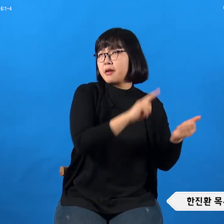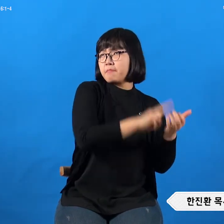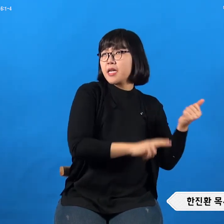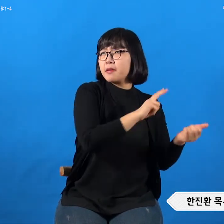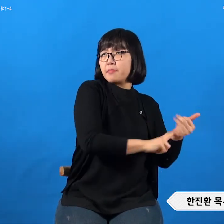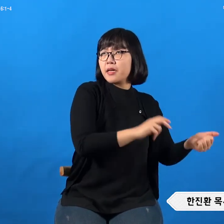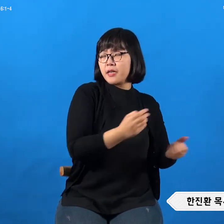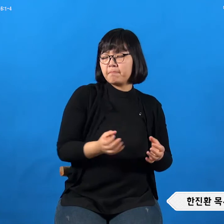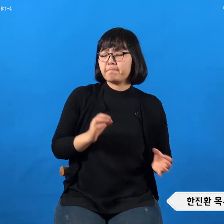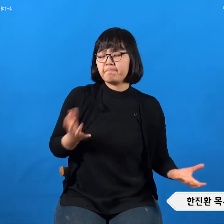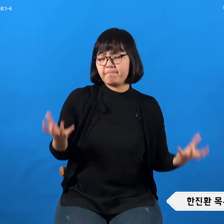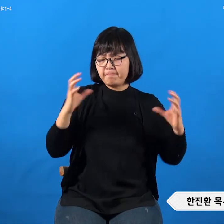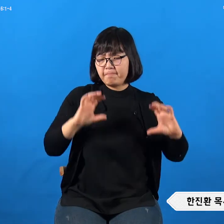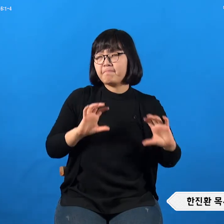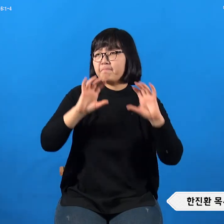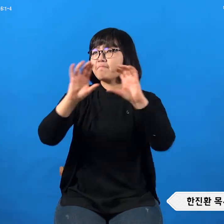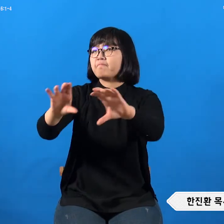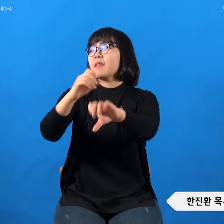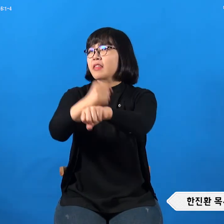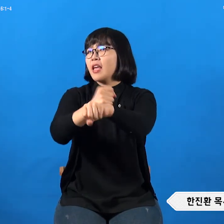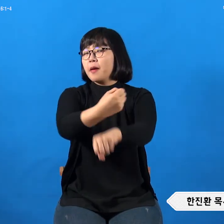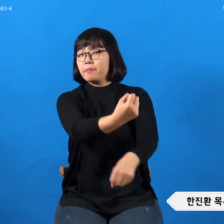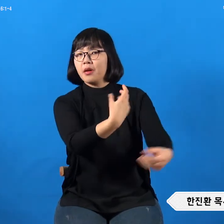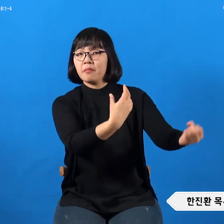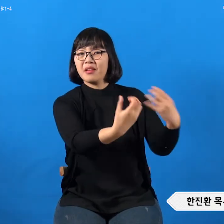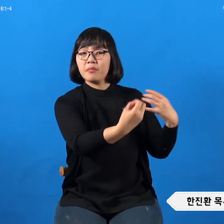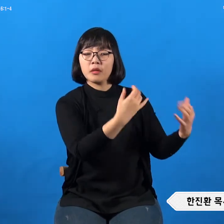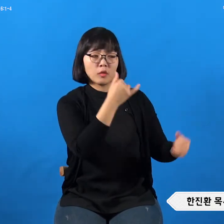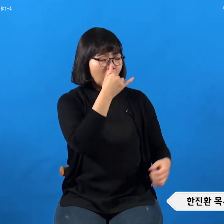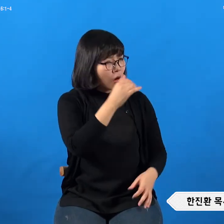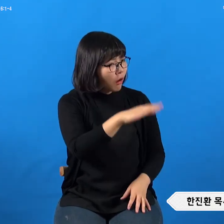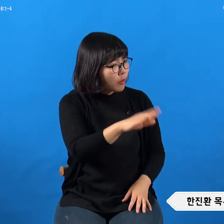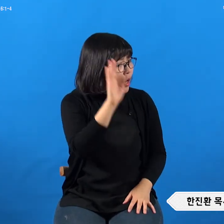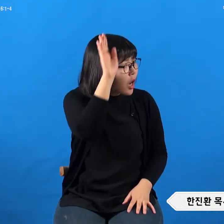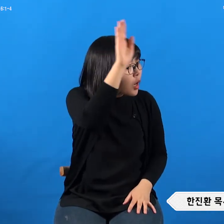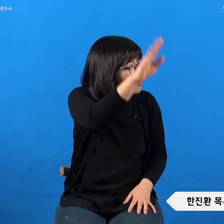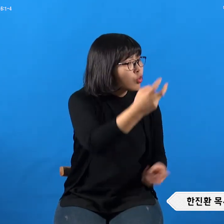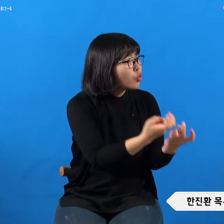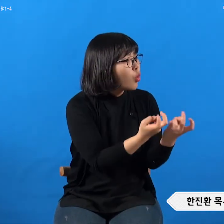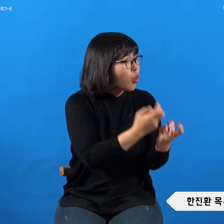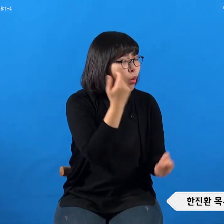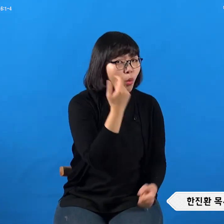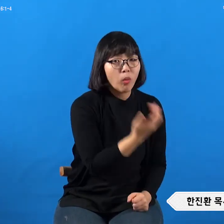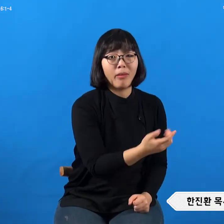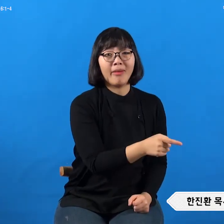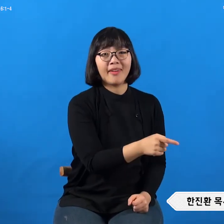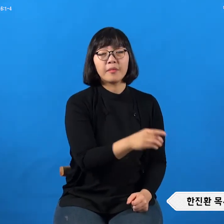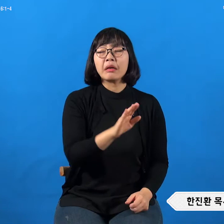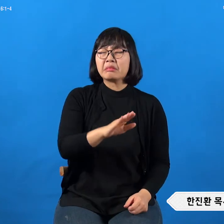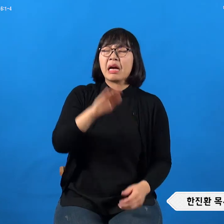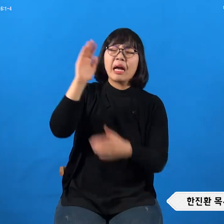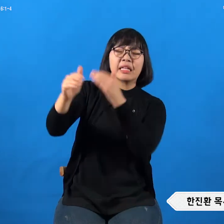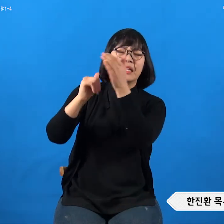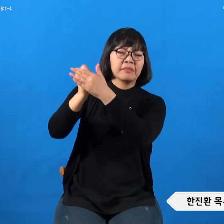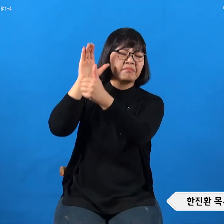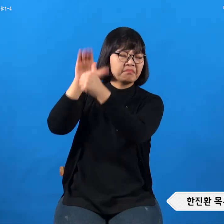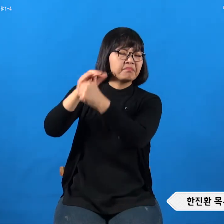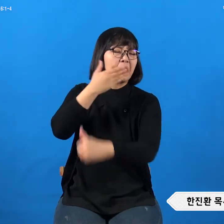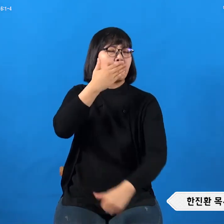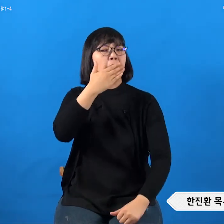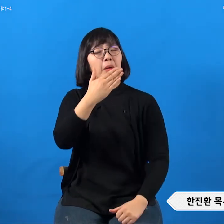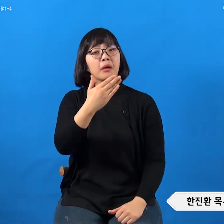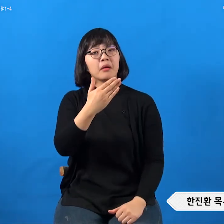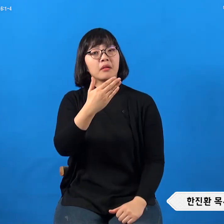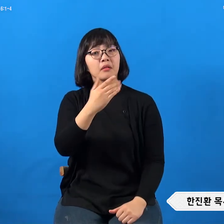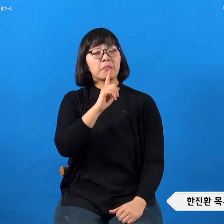저의 노후야 하나님께 다 맡겨 하나님 책임져 주시겠지요. 그런 분들은 정말로 바친 사람들이